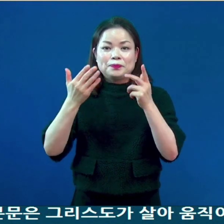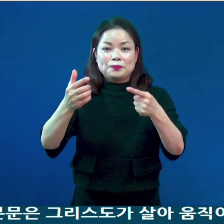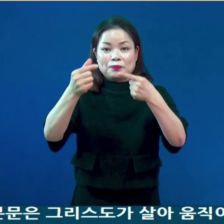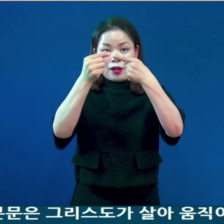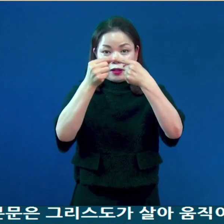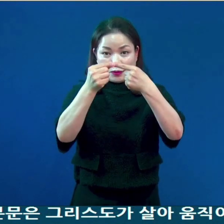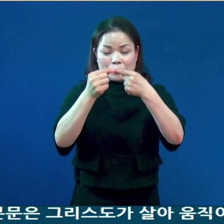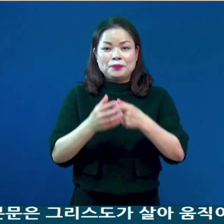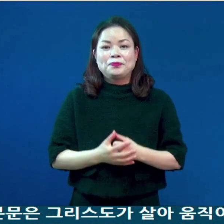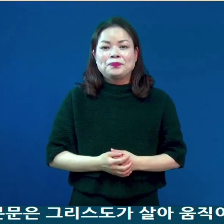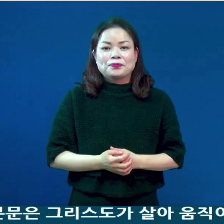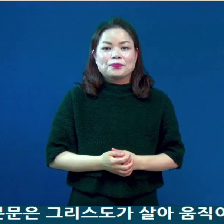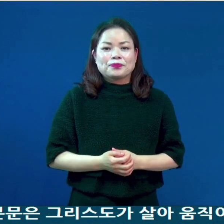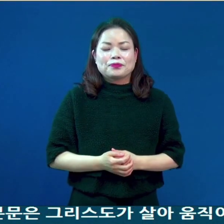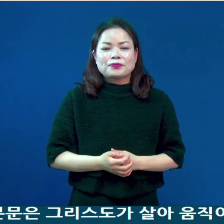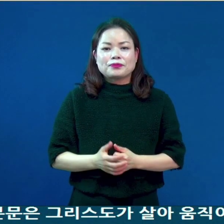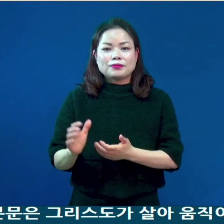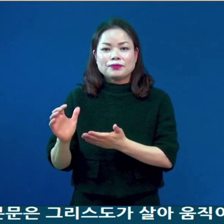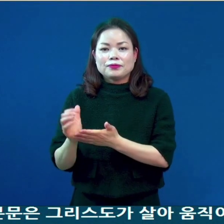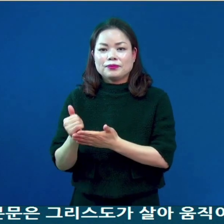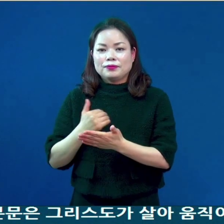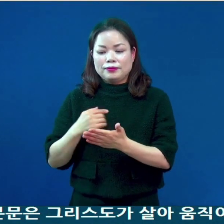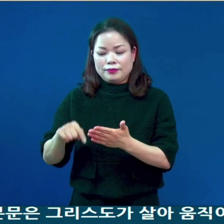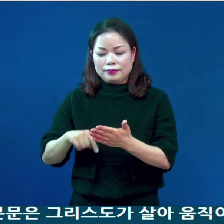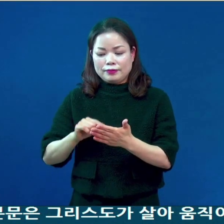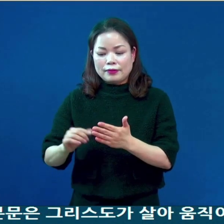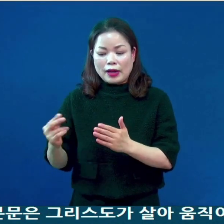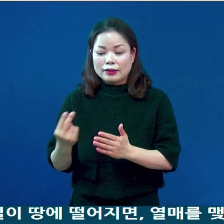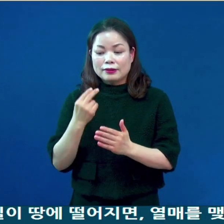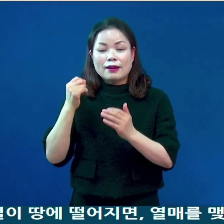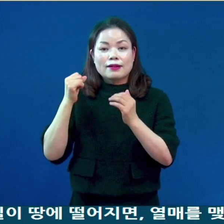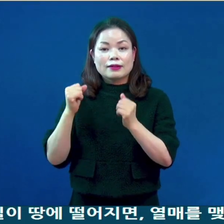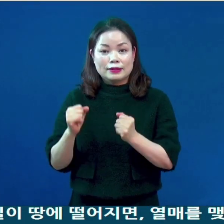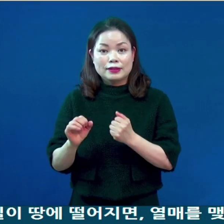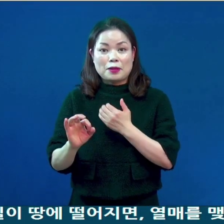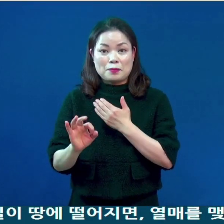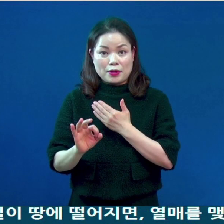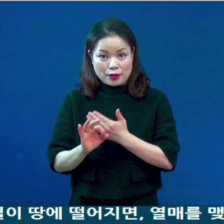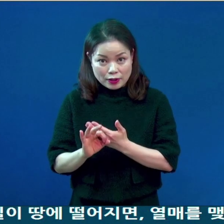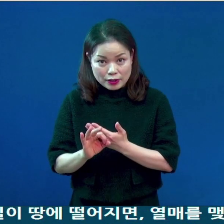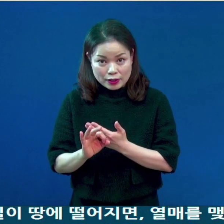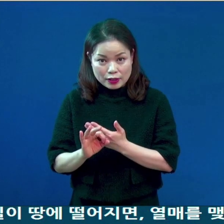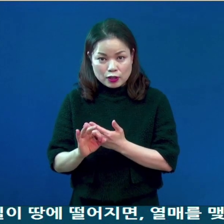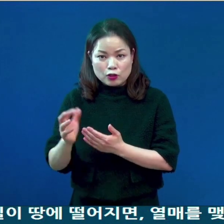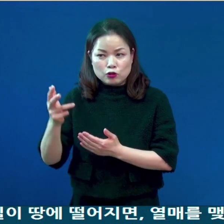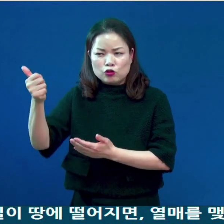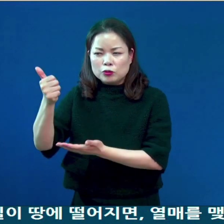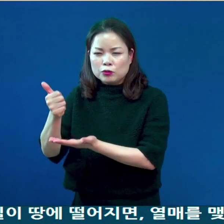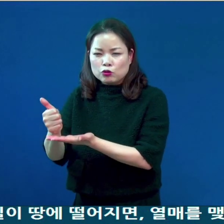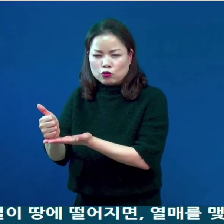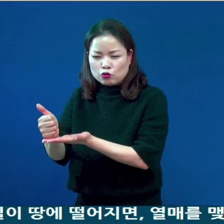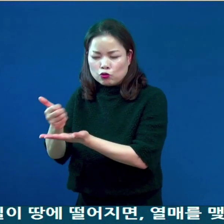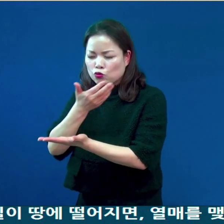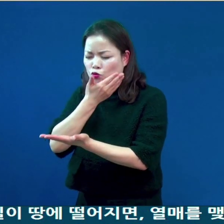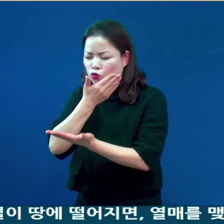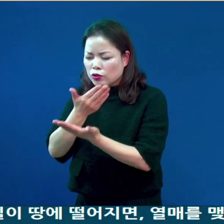첫째는, 정말 그리스도가 내 안에 살게 되려면 그리스도를 귀히 여기셔야 됩니다.